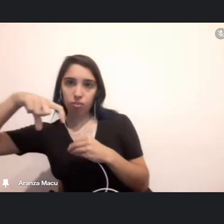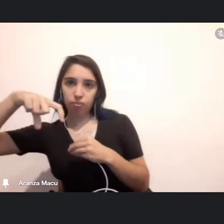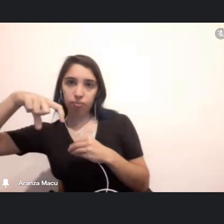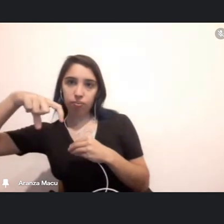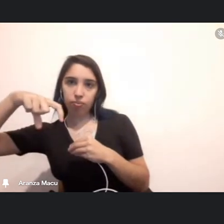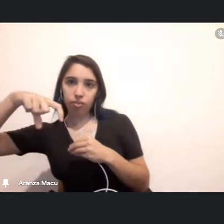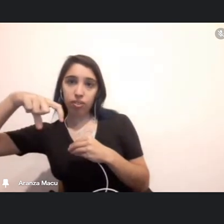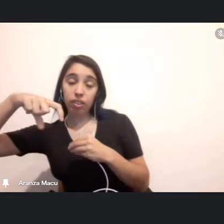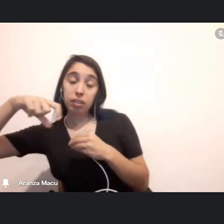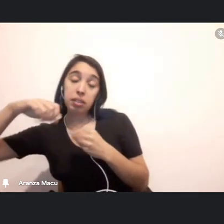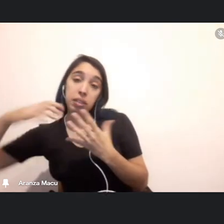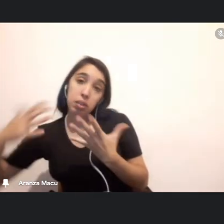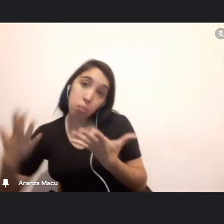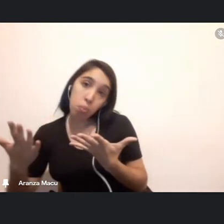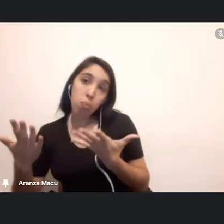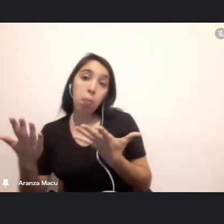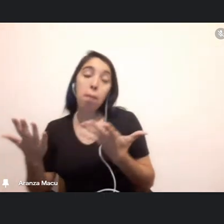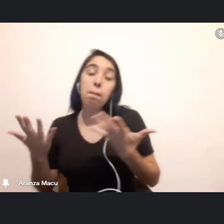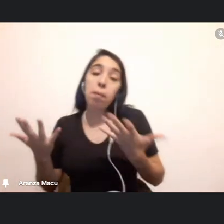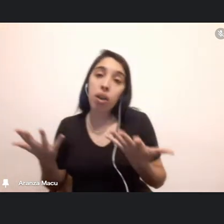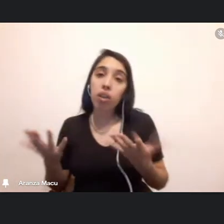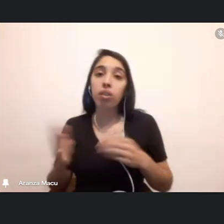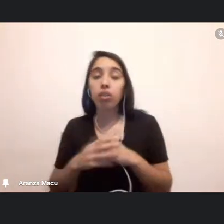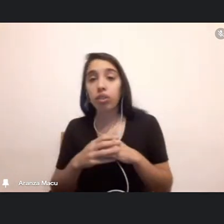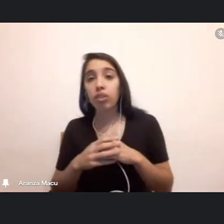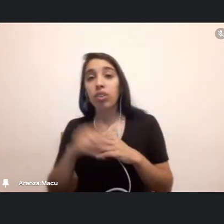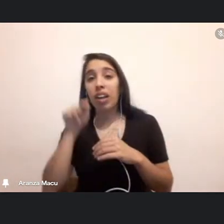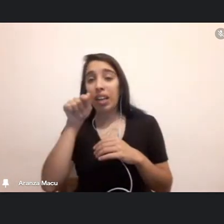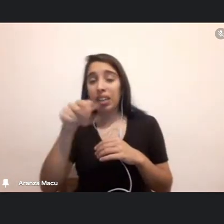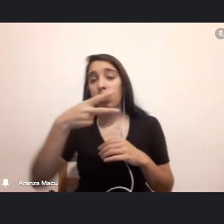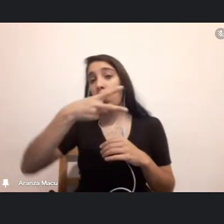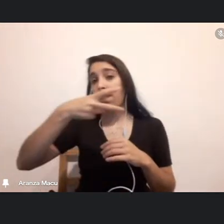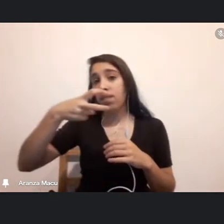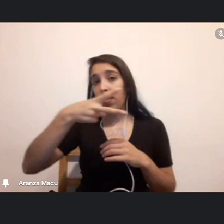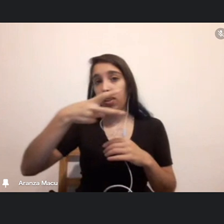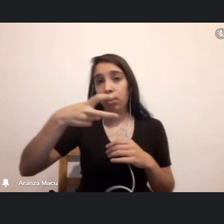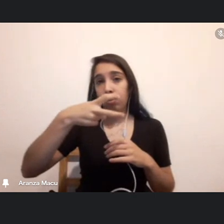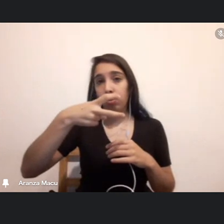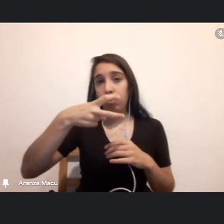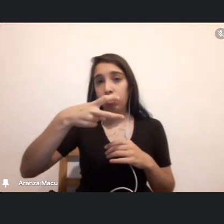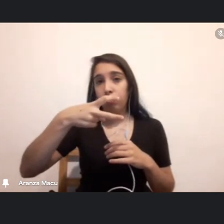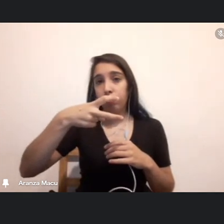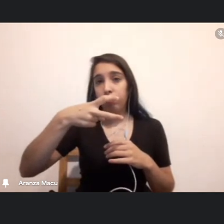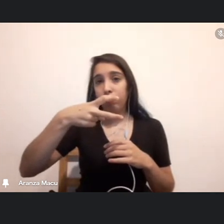Bueno, puede ser un adjetivo. Acá está como verbo, porque está afectando al.